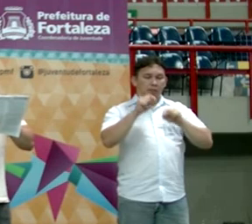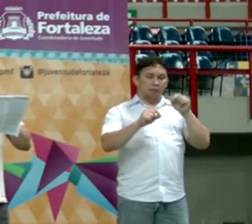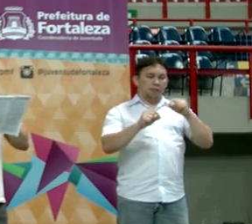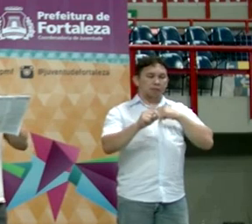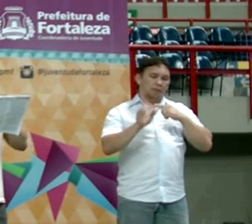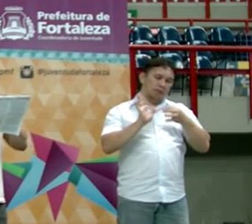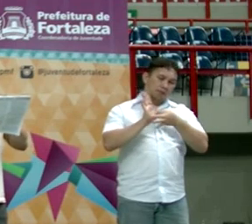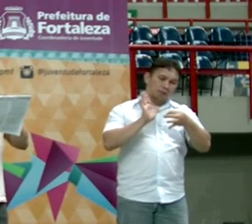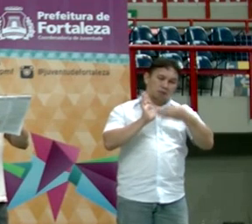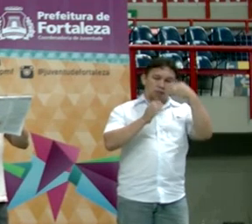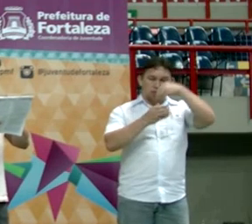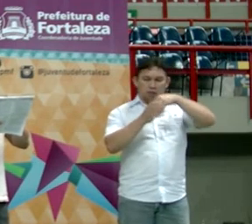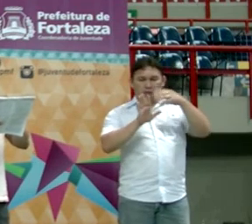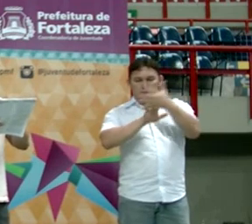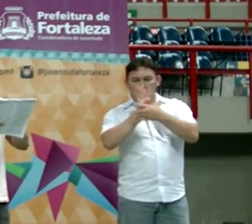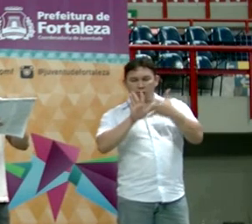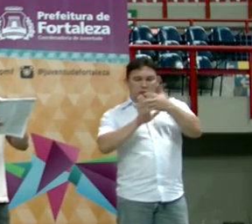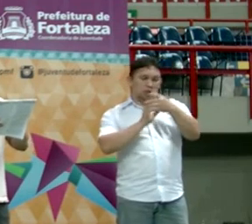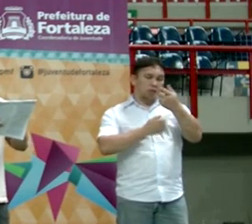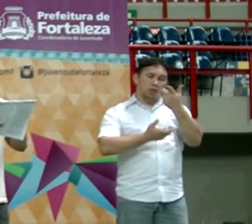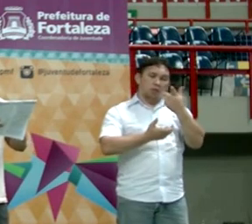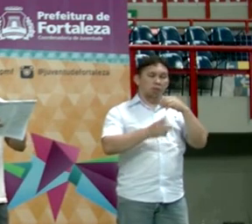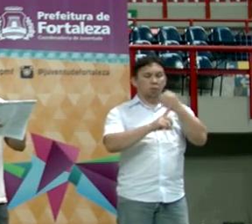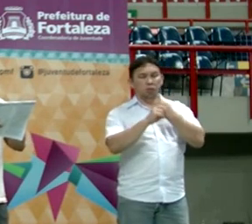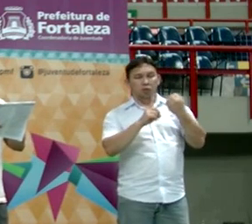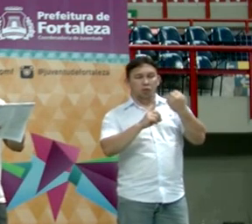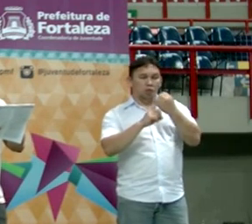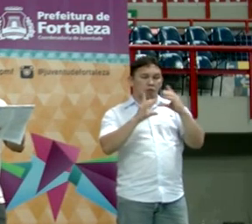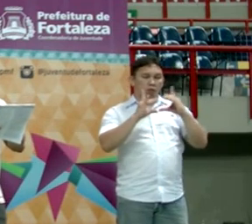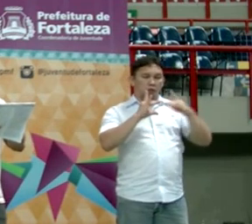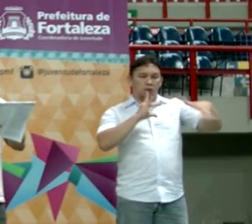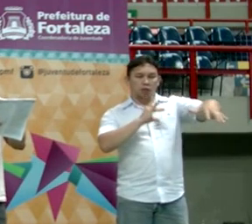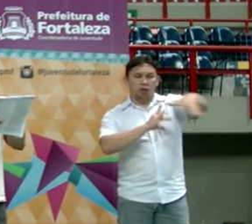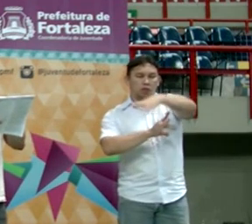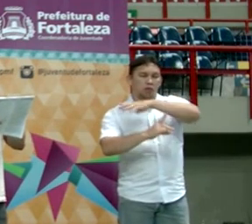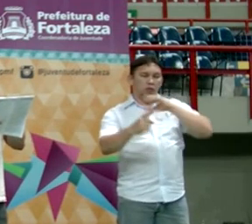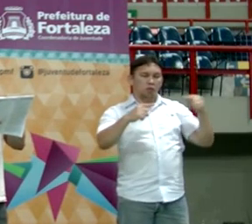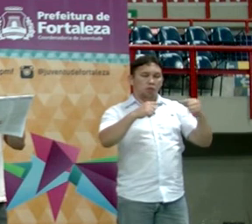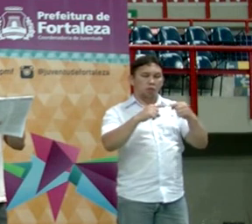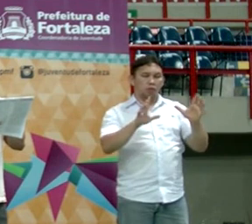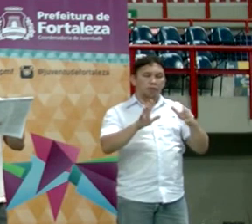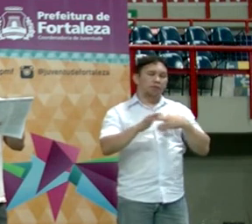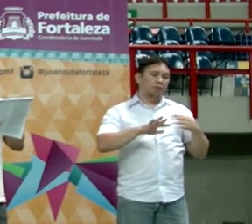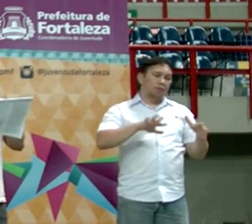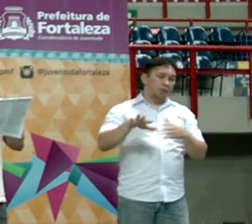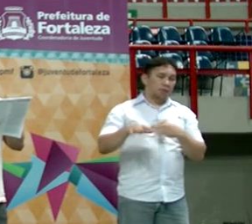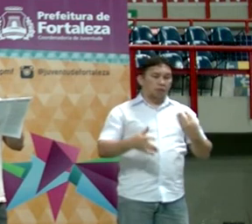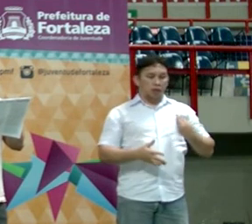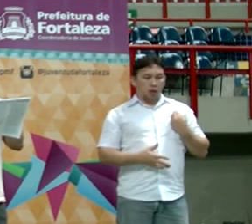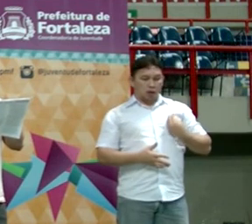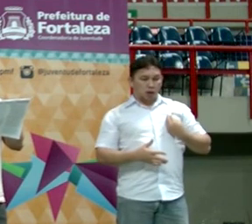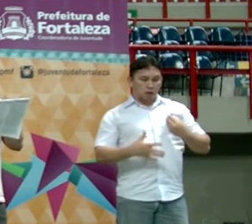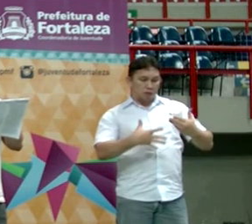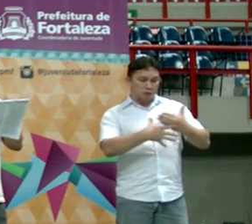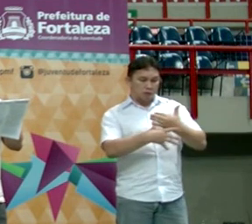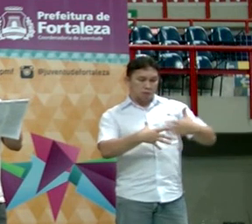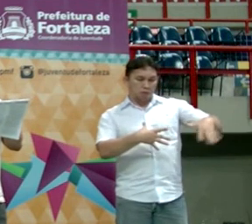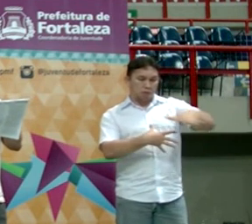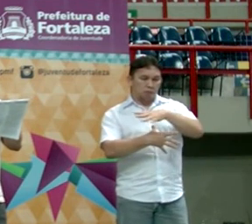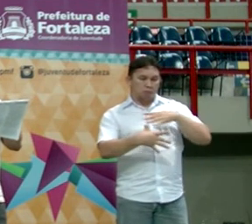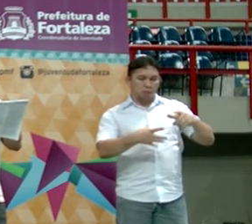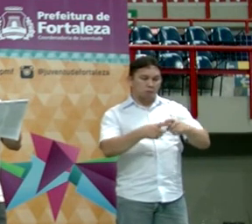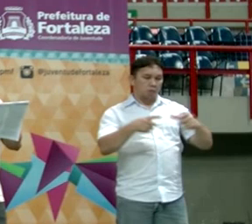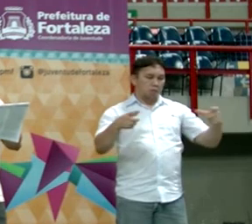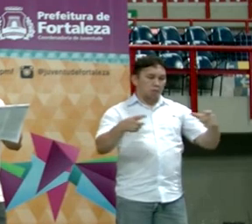o comentário que ele bota no texto, a respeito da sociedade feudal, é correto afirmar: a vida urbana se consolidou com a